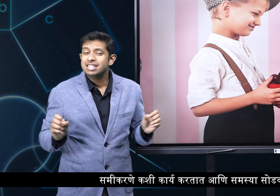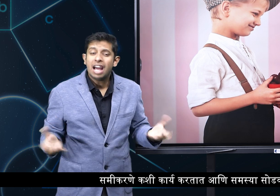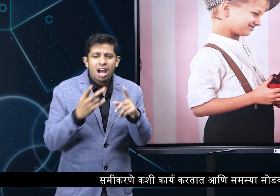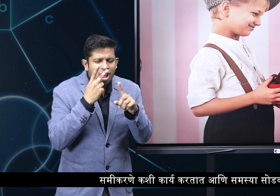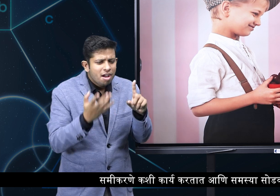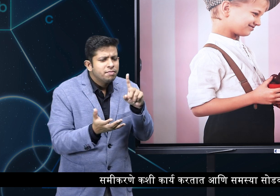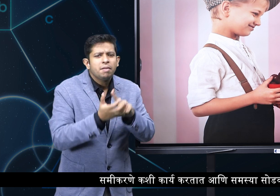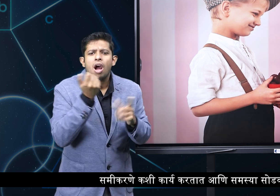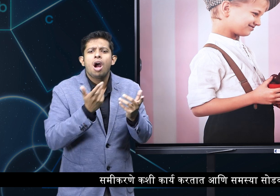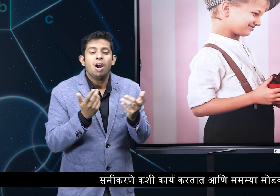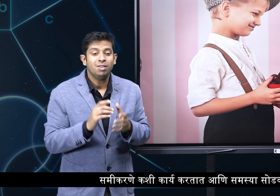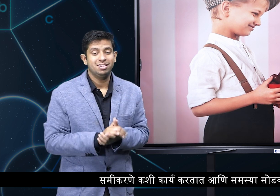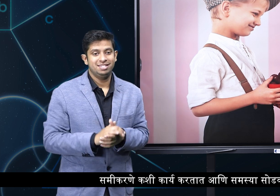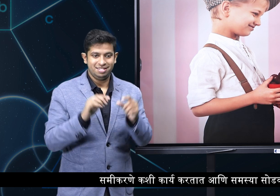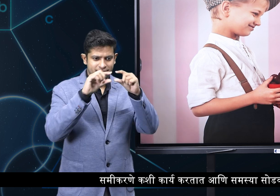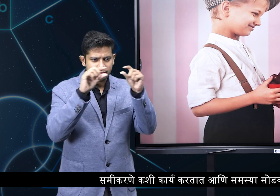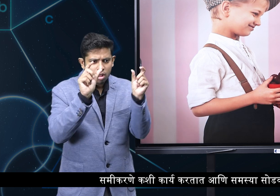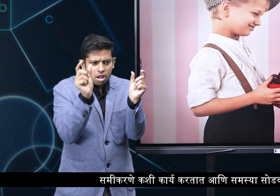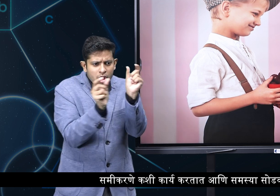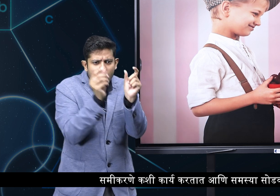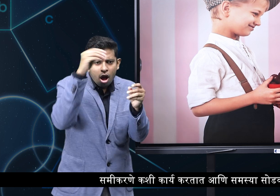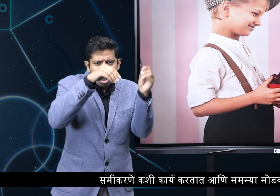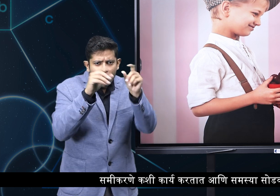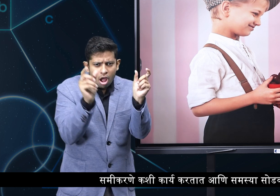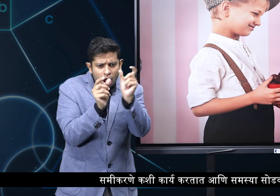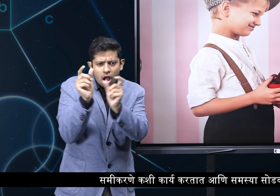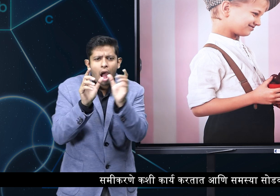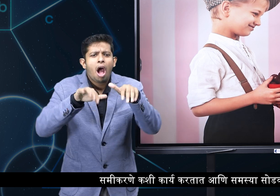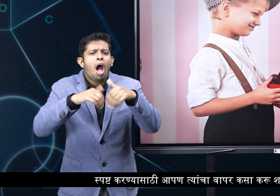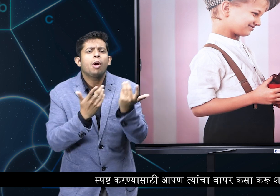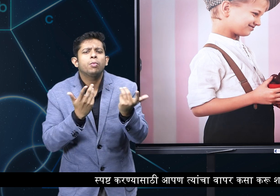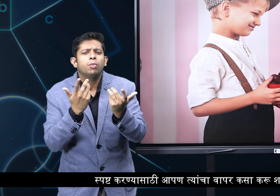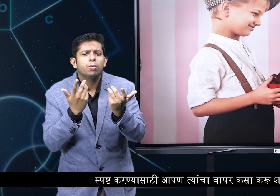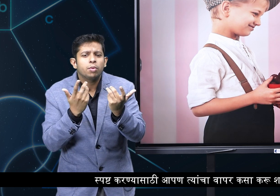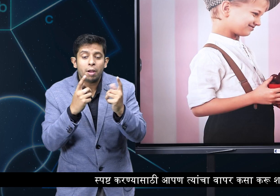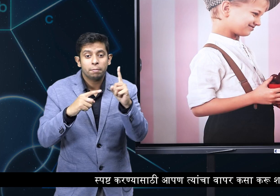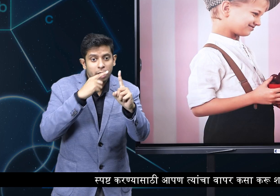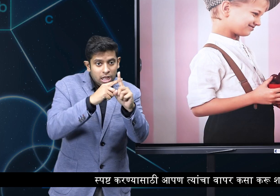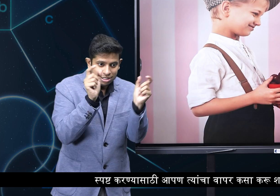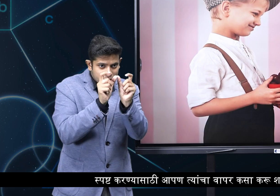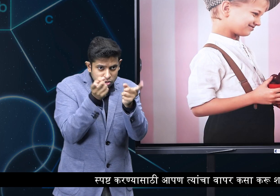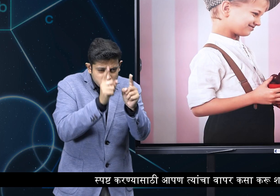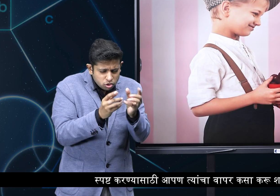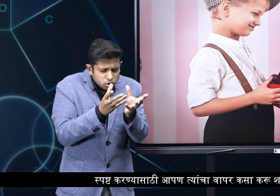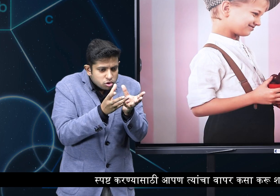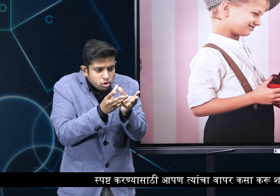समीकरणे कशी कार्य करतात आणि समस्या सोडवणे सोपे आणि स्पष्ट करण्यासाठी आपण त्यांचा वापर कसा करू